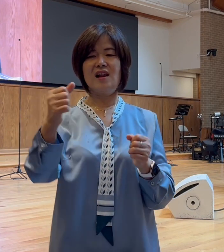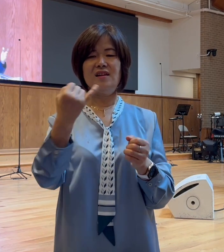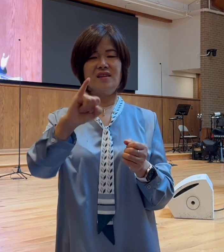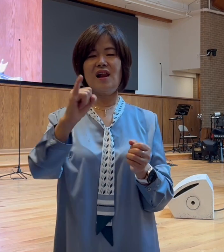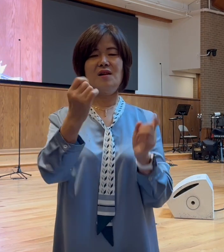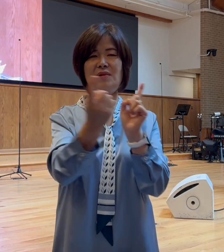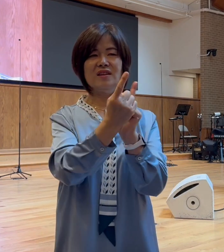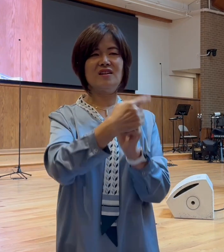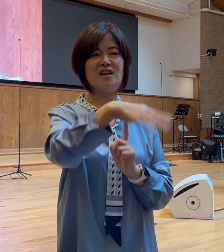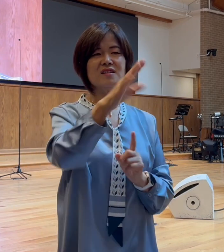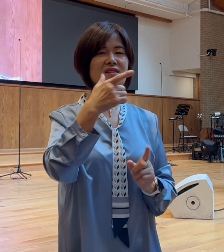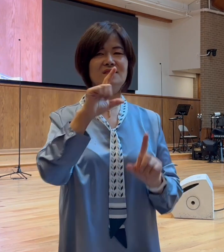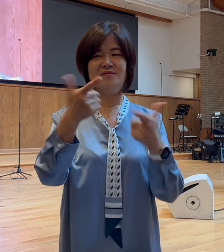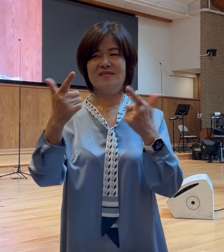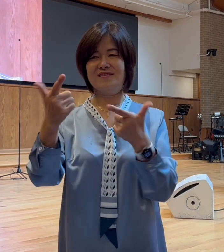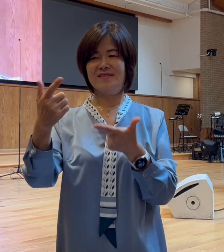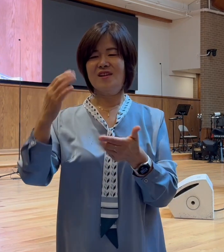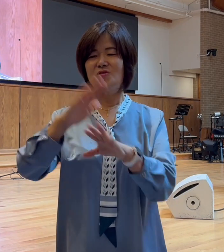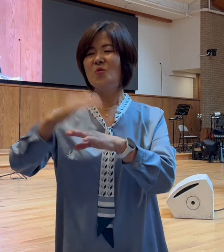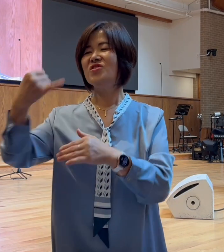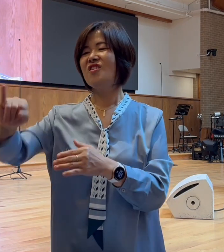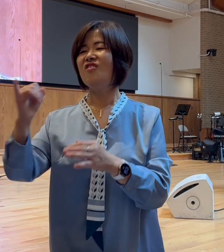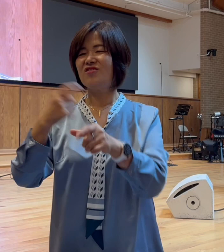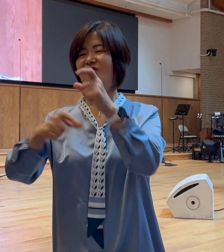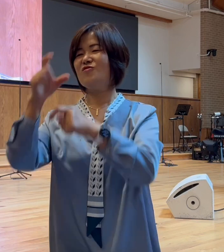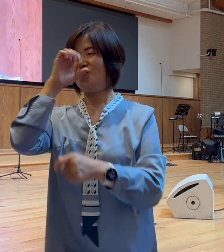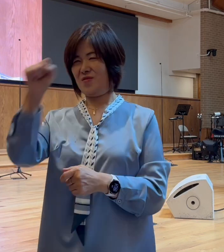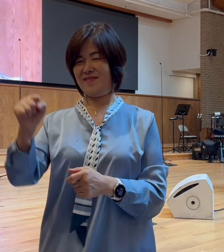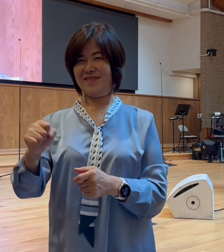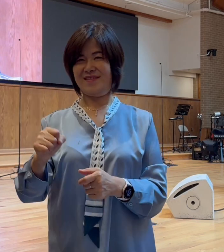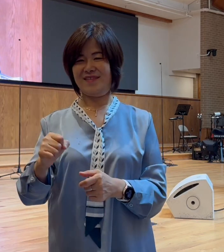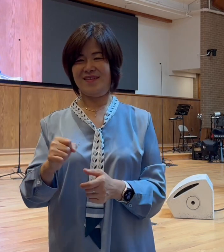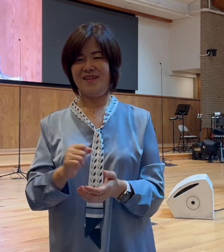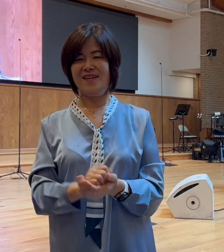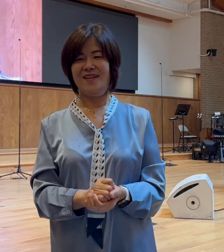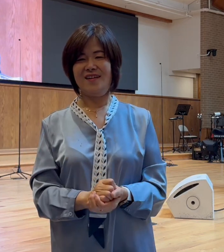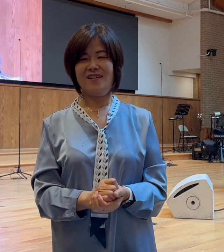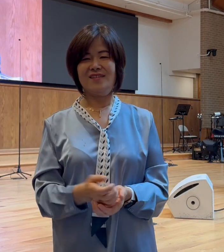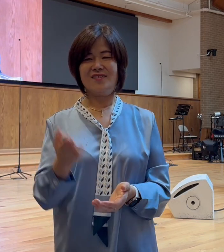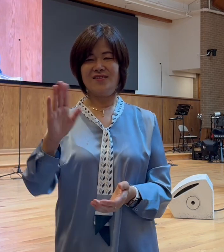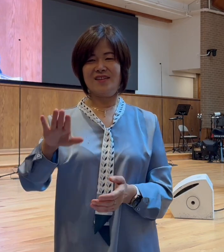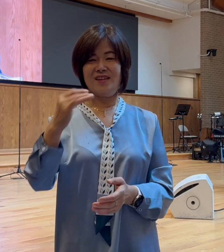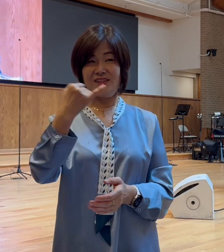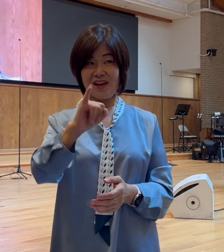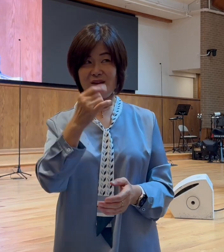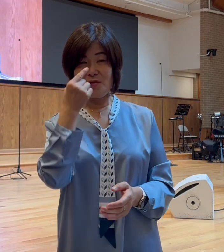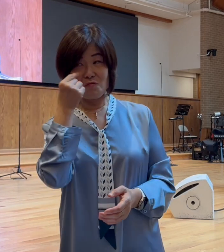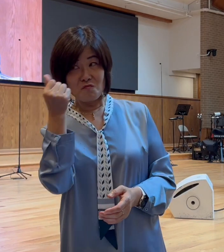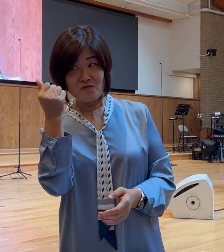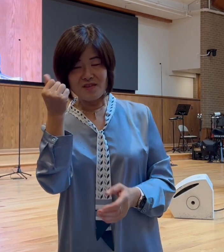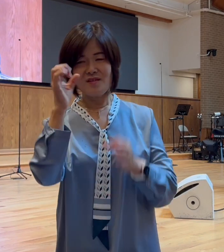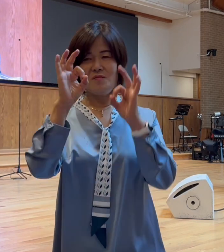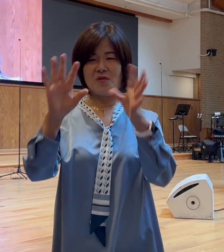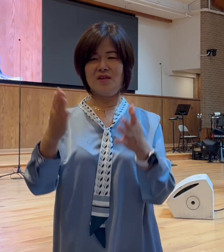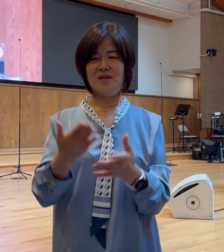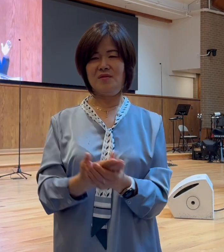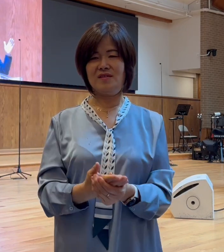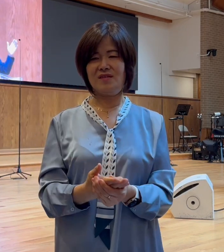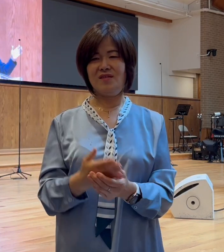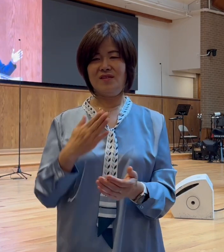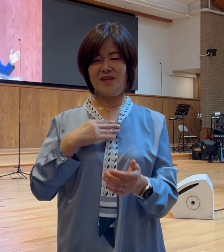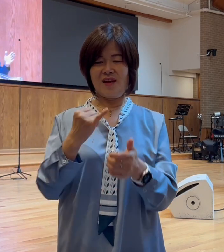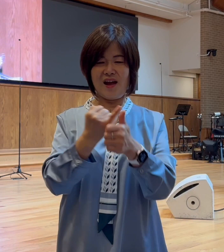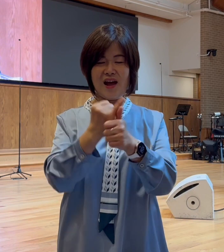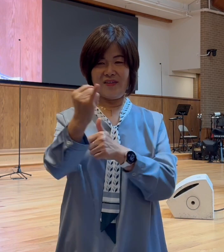안 갑니다. 저는 용전 용인에 살기 1시간만 걸리니까. 근데 제가 딸내미 눈치 보면서, 제 아내